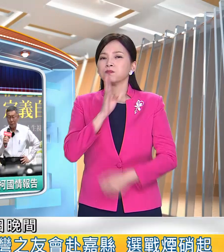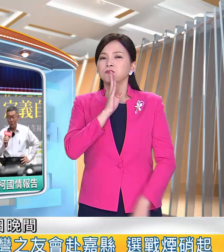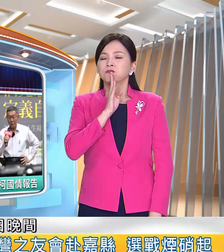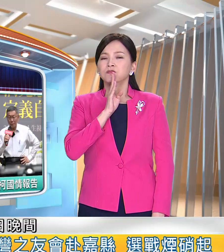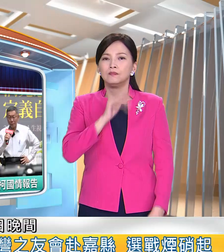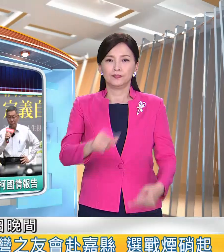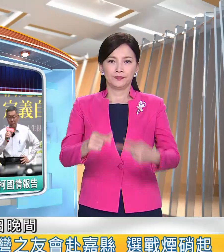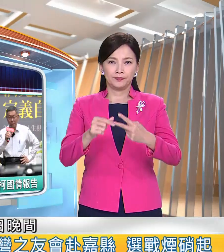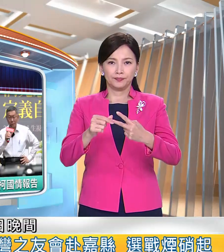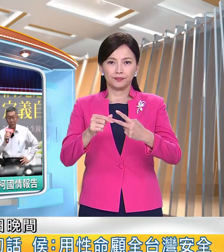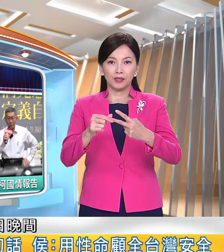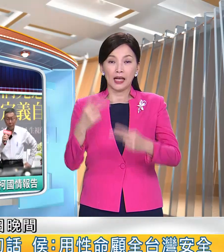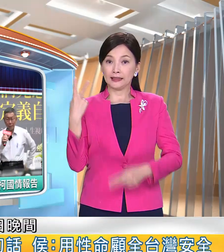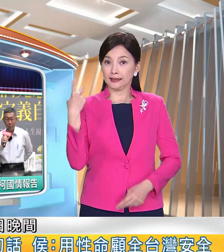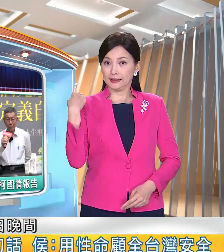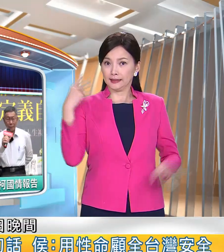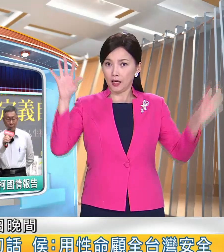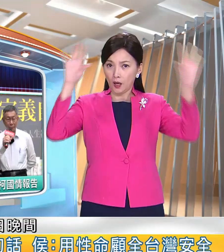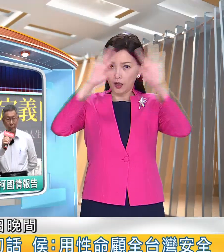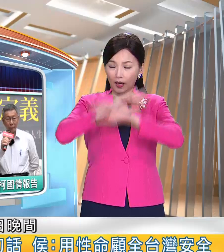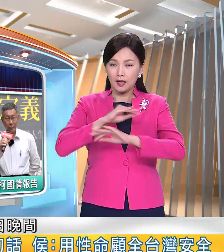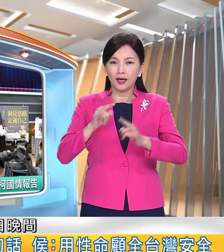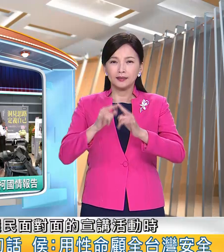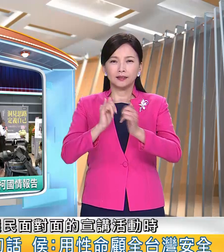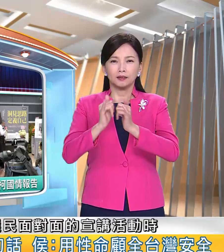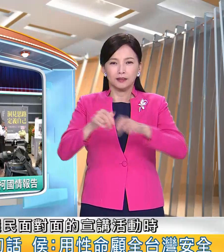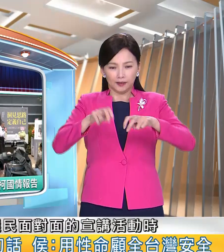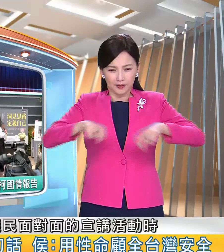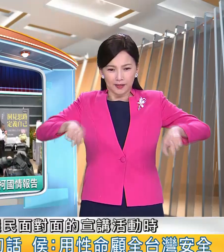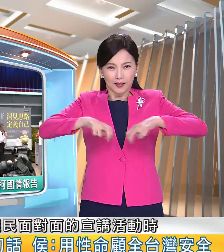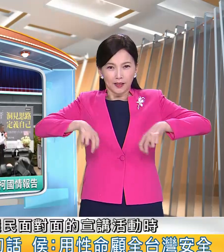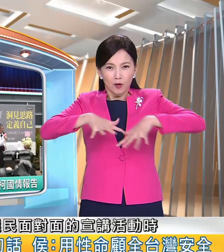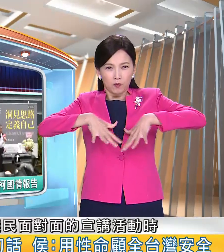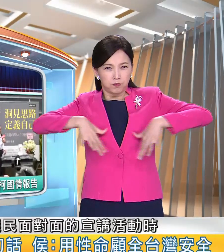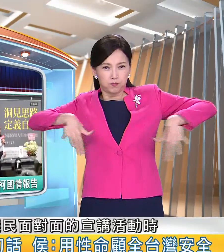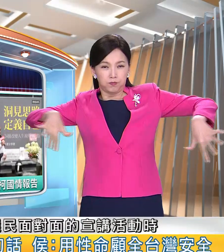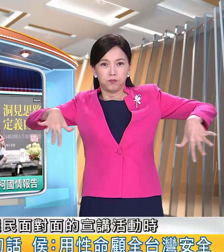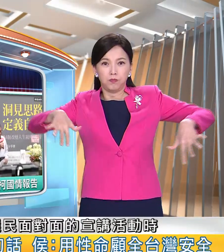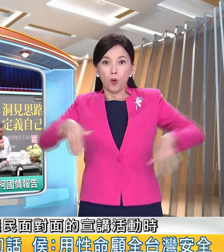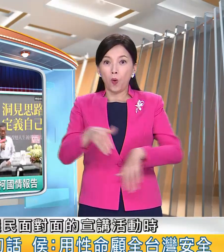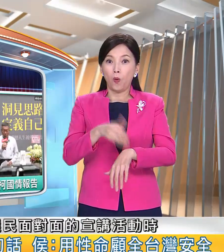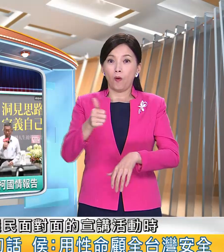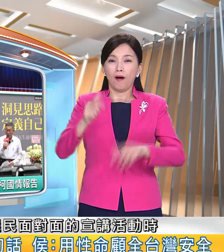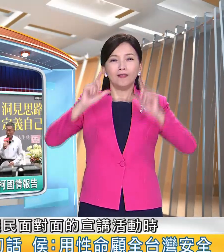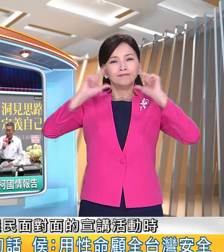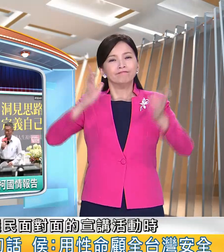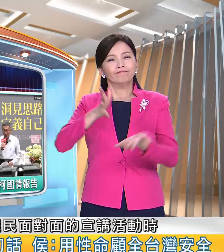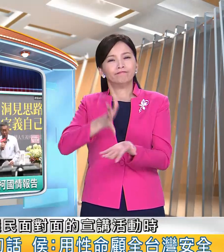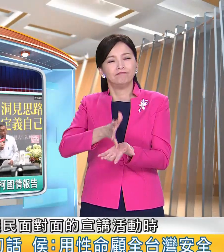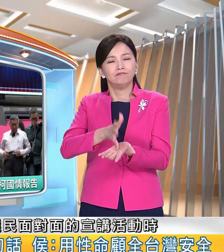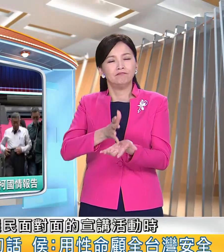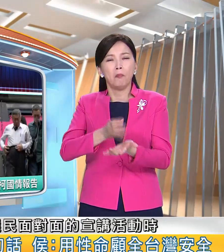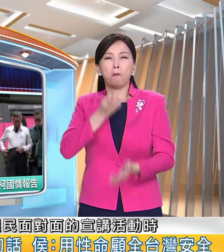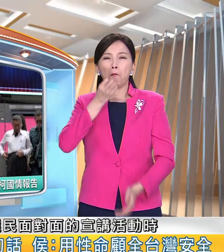而侯友宜20日晚间进行了首场与选民面对面的宣讲活动时表